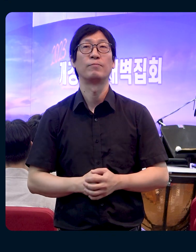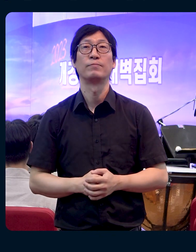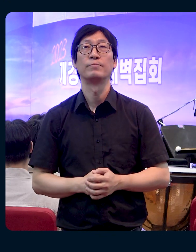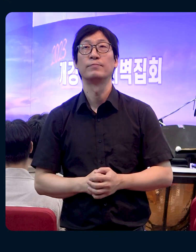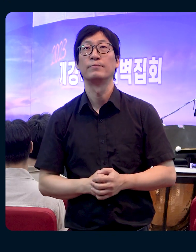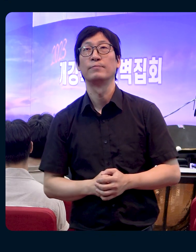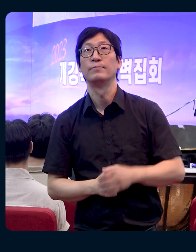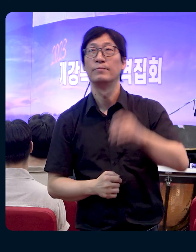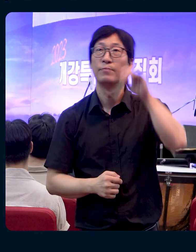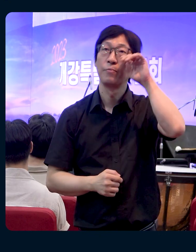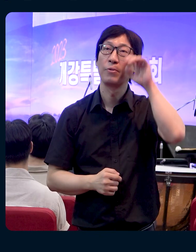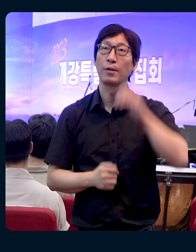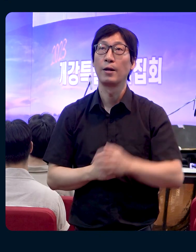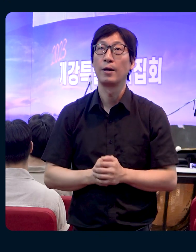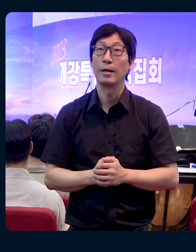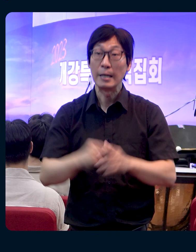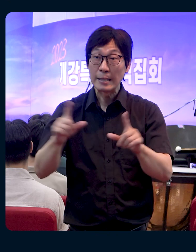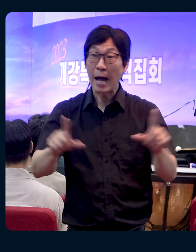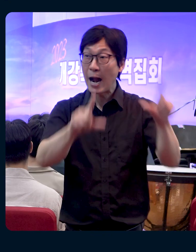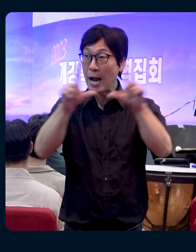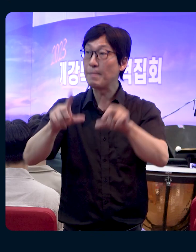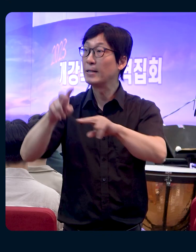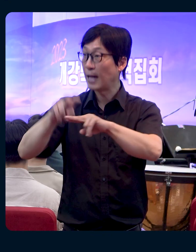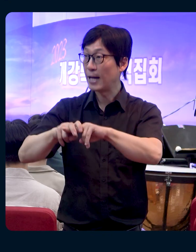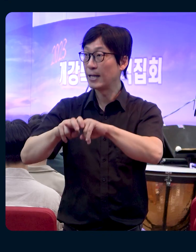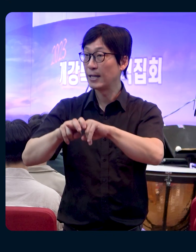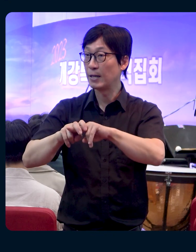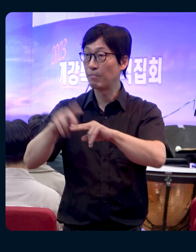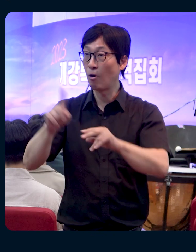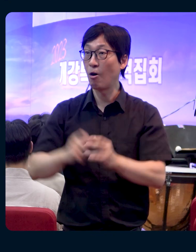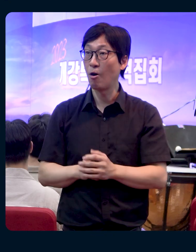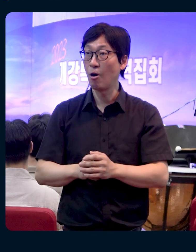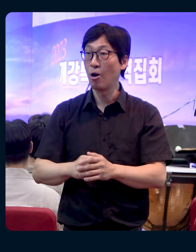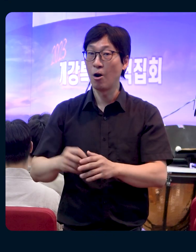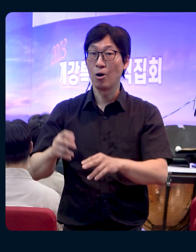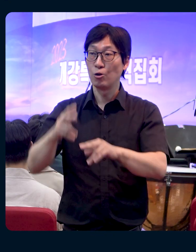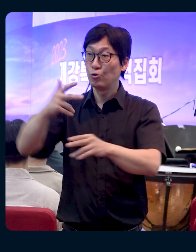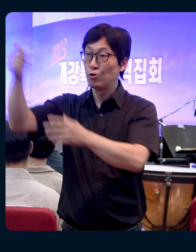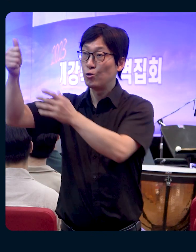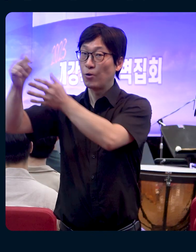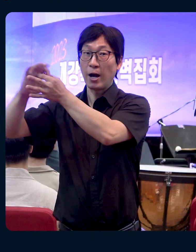네, 생업의 현장이 주님을 떠난 자리가 아니라는 거예요.